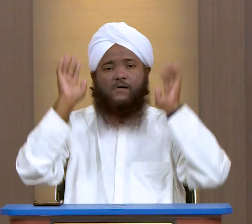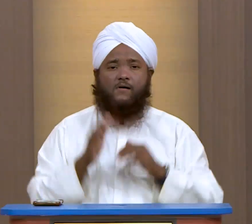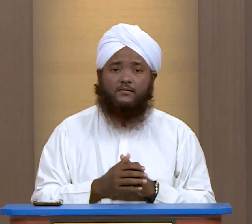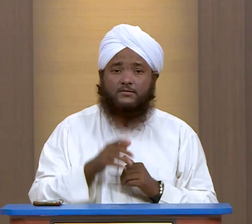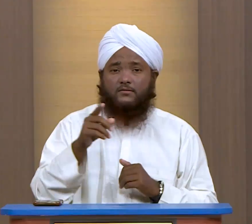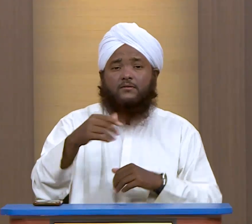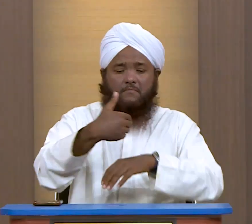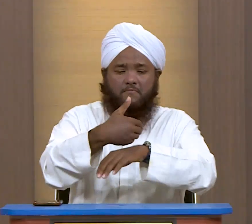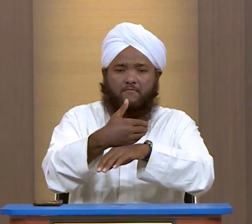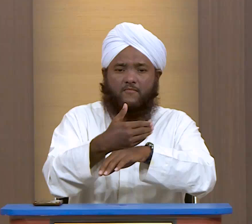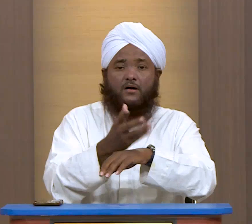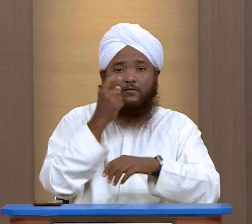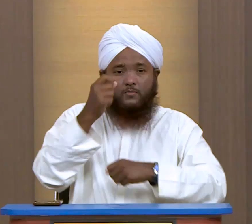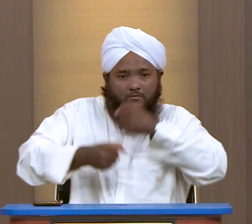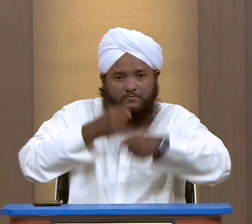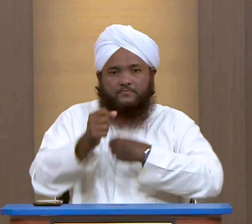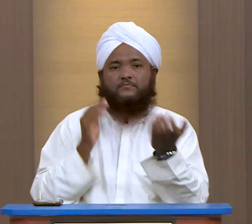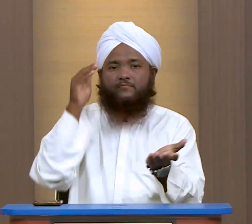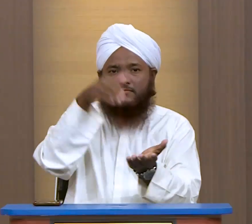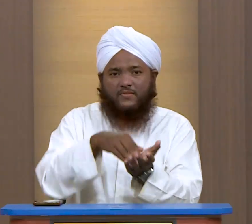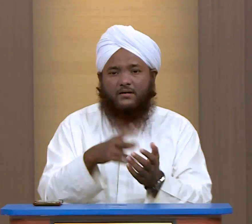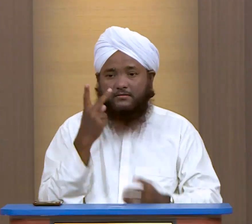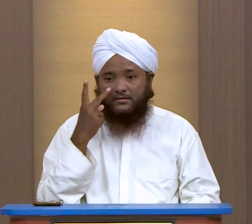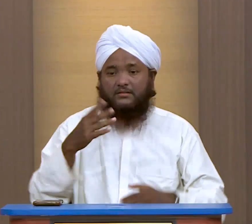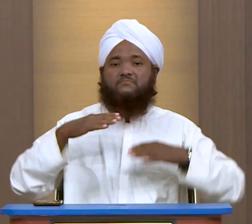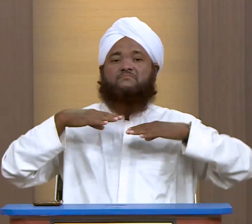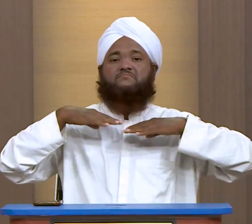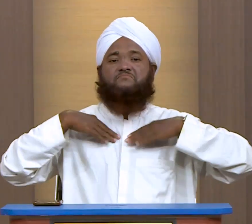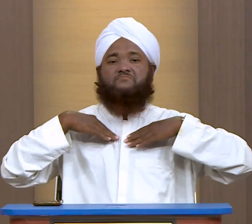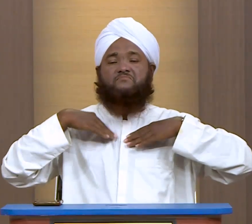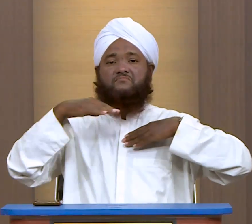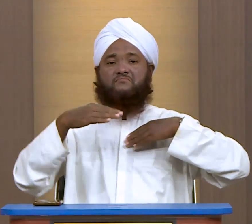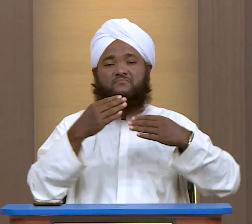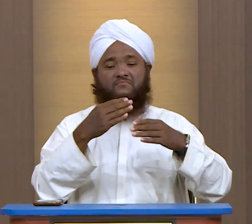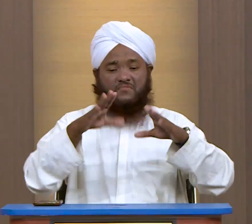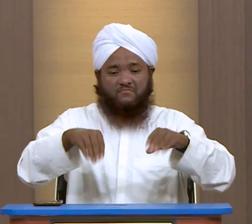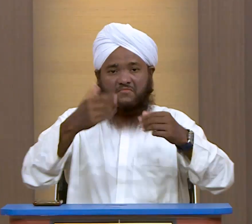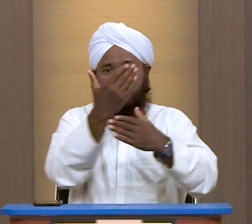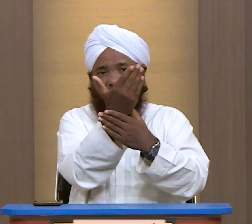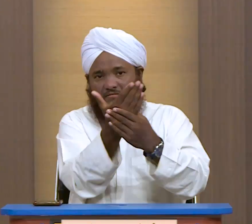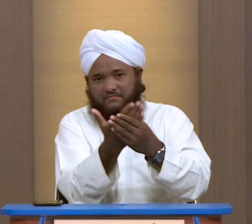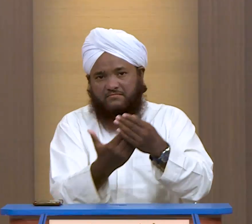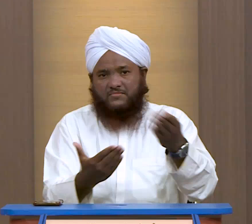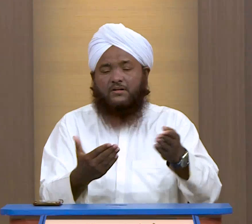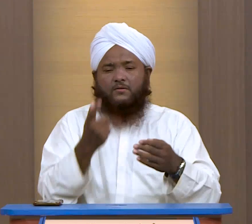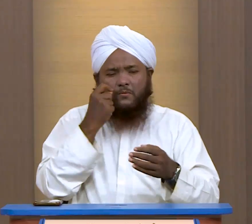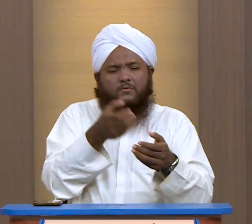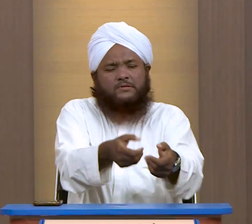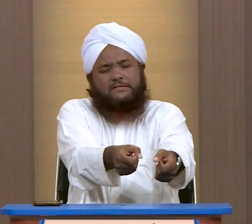دیر بعد جب لوگ وہاں پہنچے تو وہ چھاتی تک زمین میں دھنس چکا تھا۔ لوگ اسے نکالنے کی